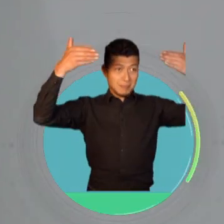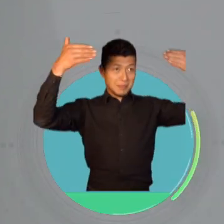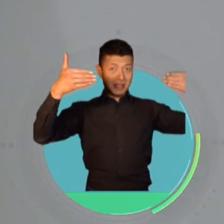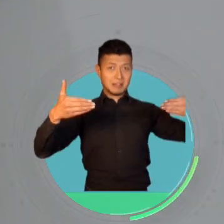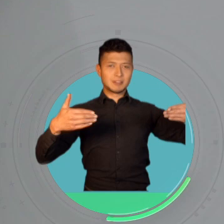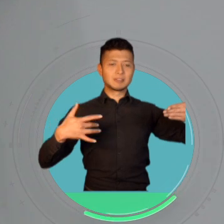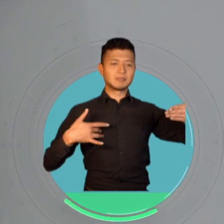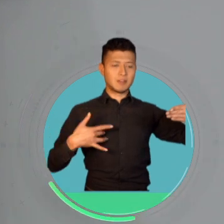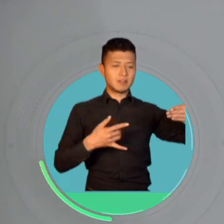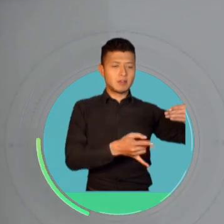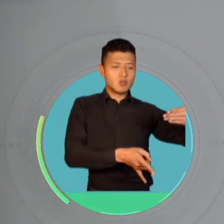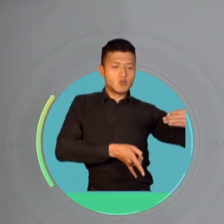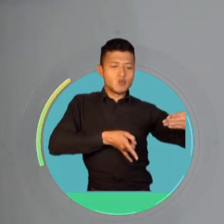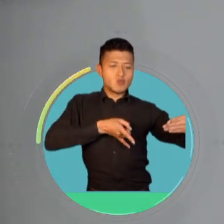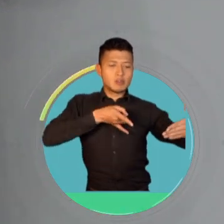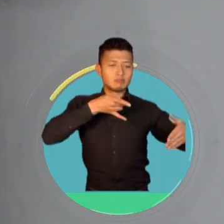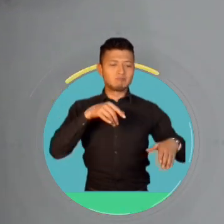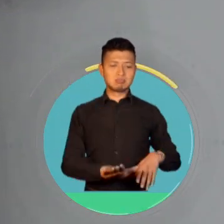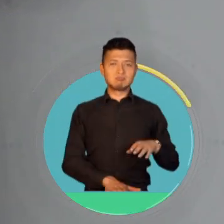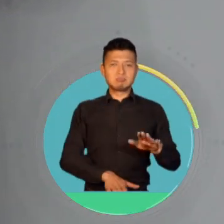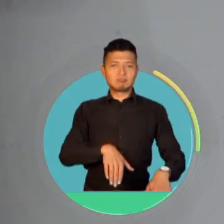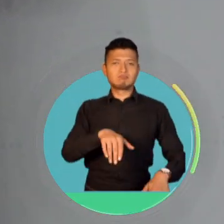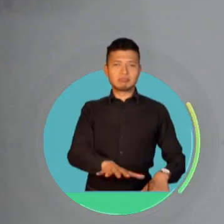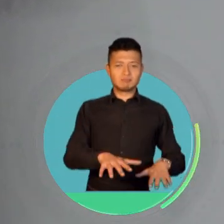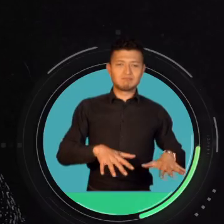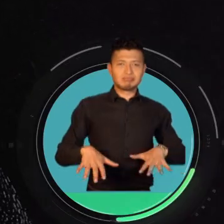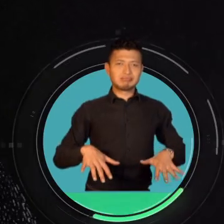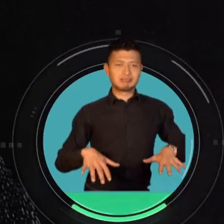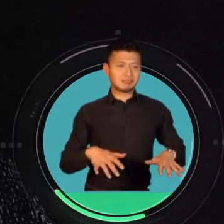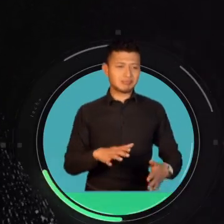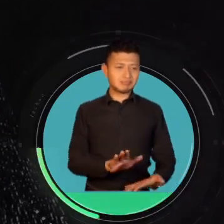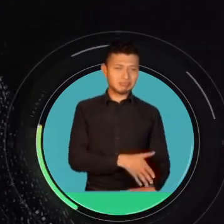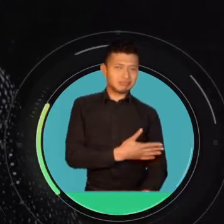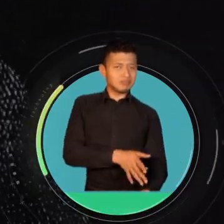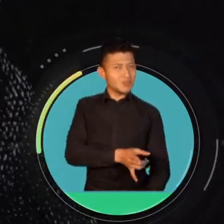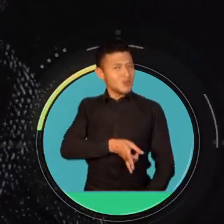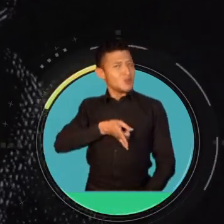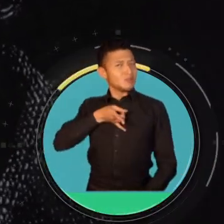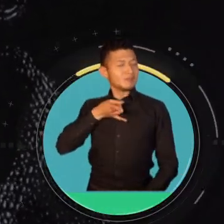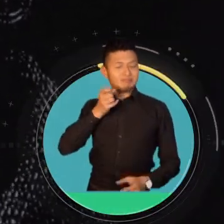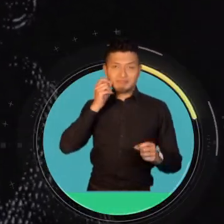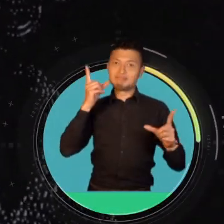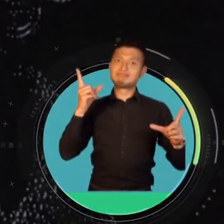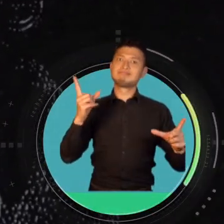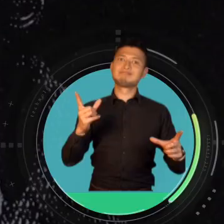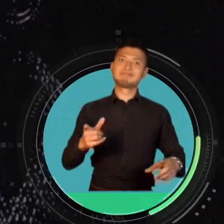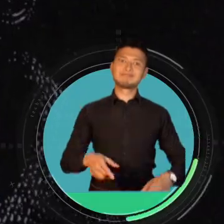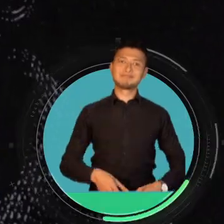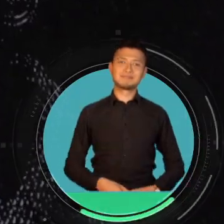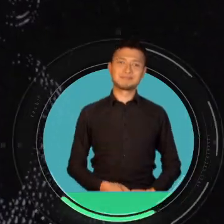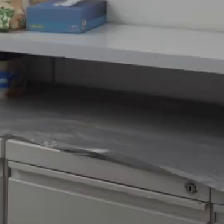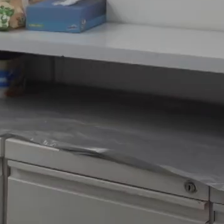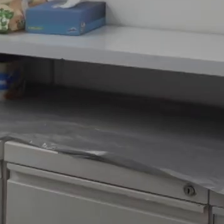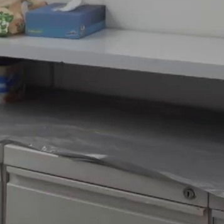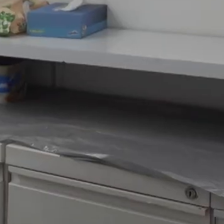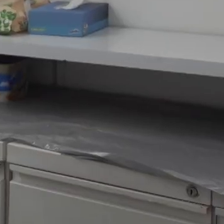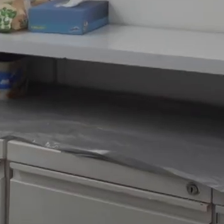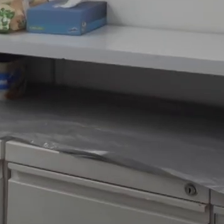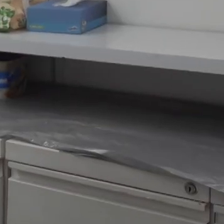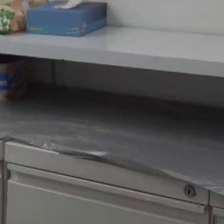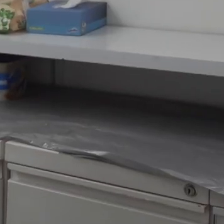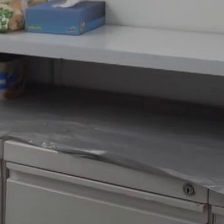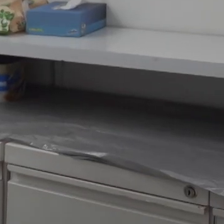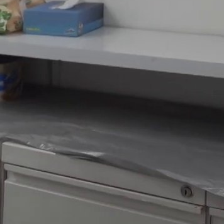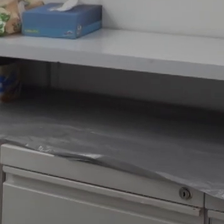la música me despierta a través de la pared pude sentir las vibraciones de tus pasos